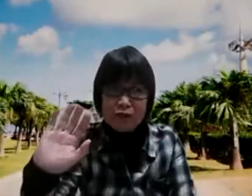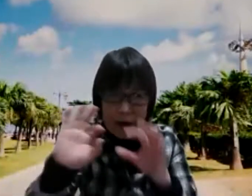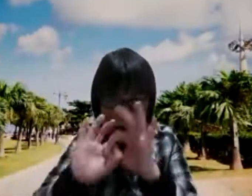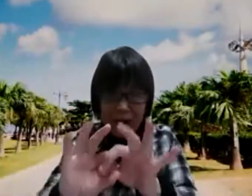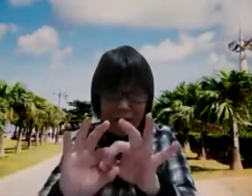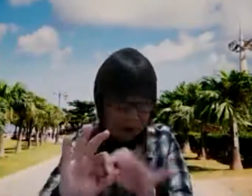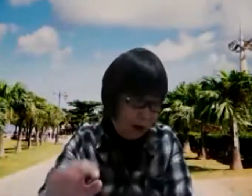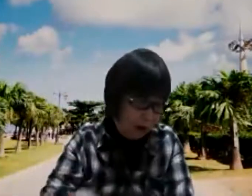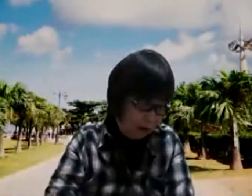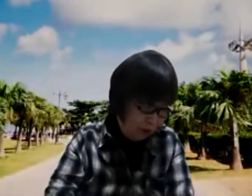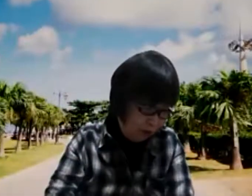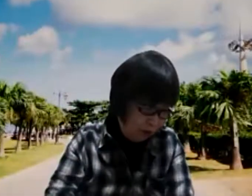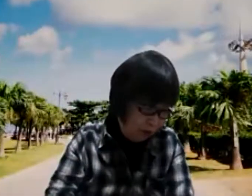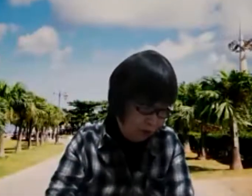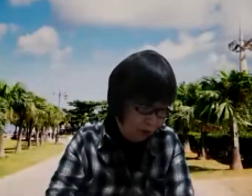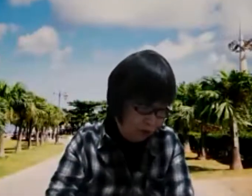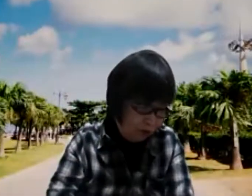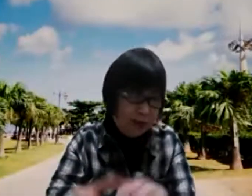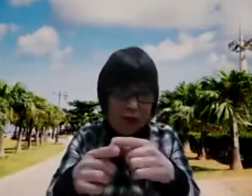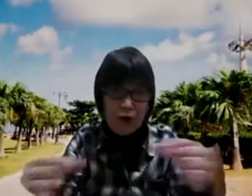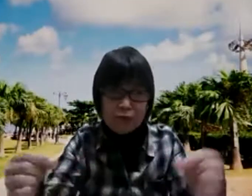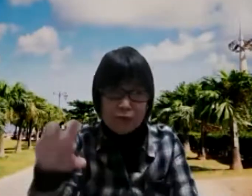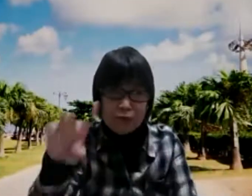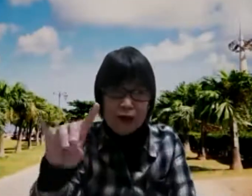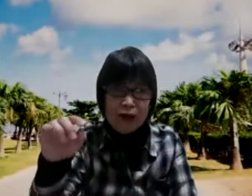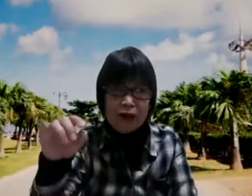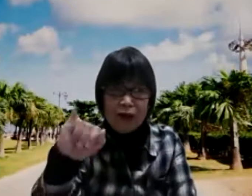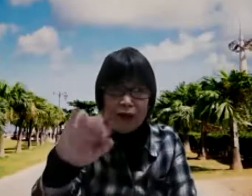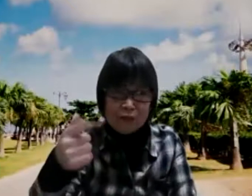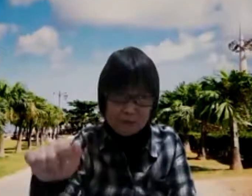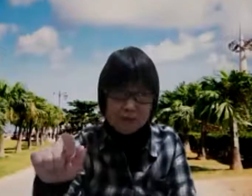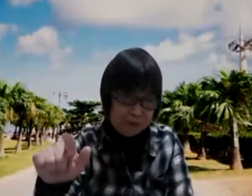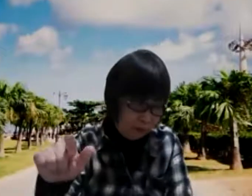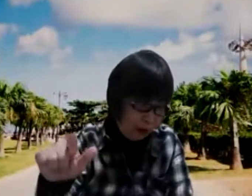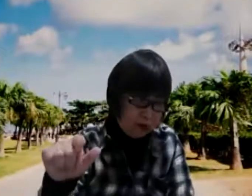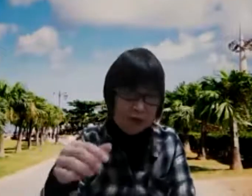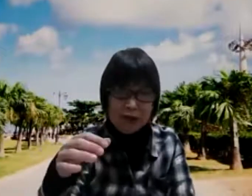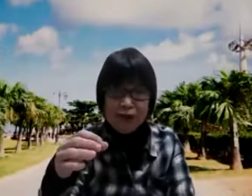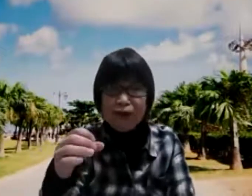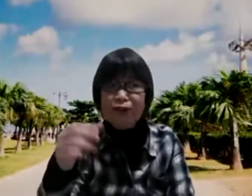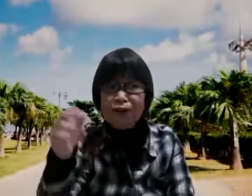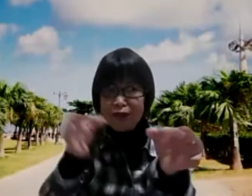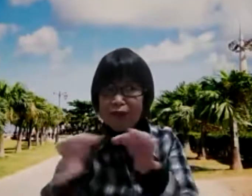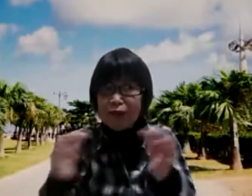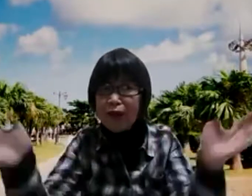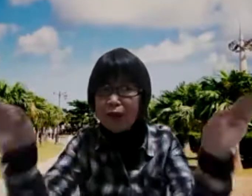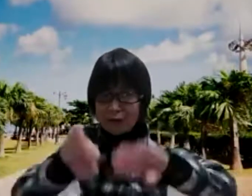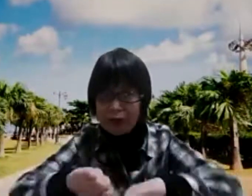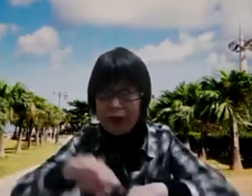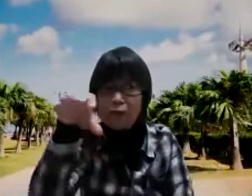って、あと、日本キーインっていう一ヶ谷にある場所